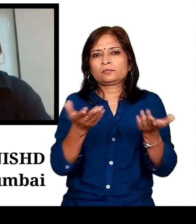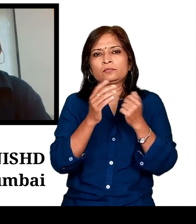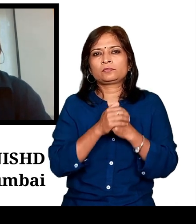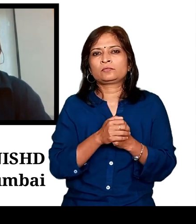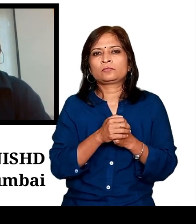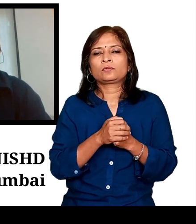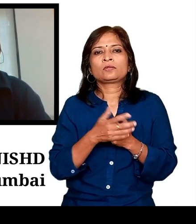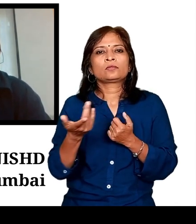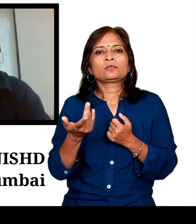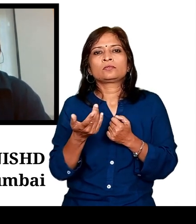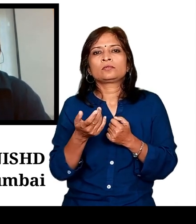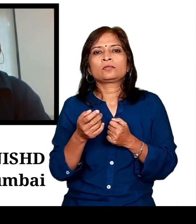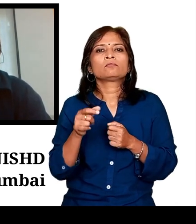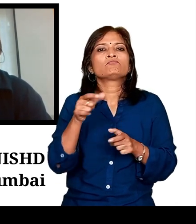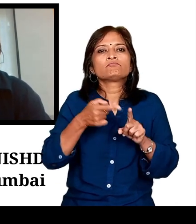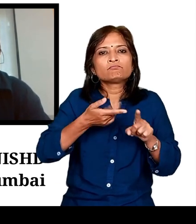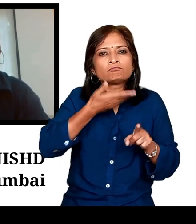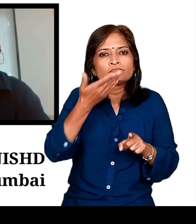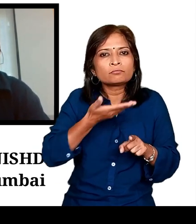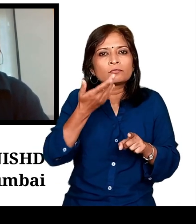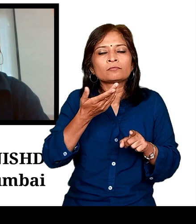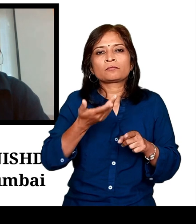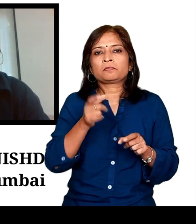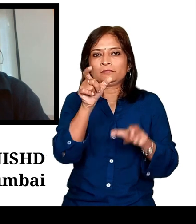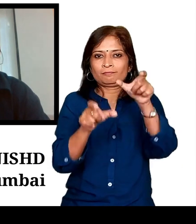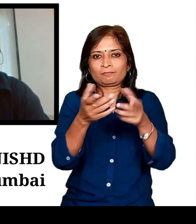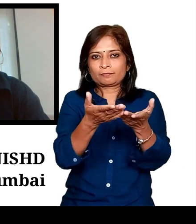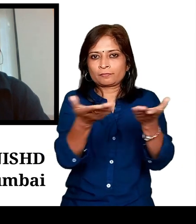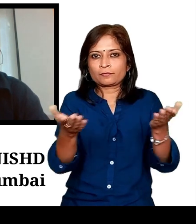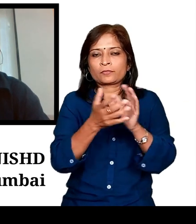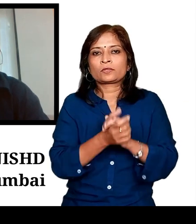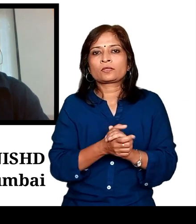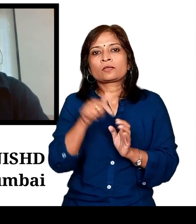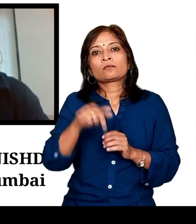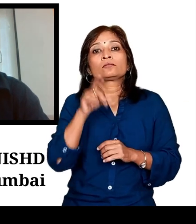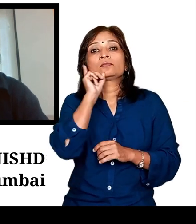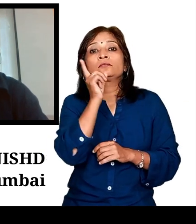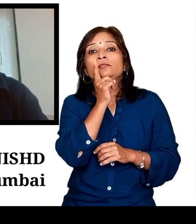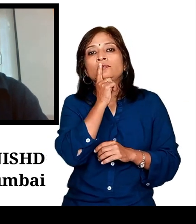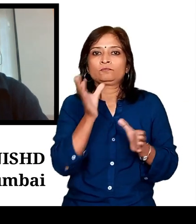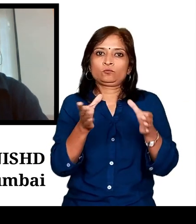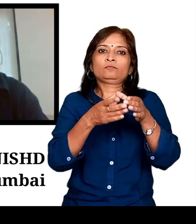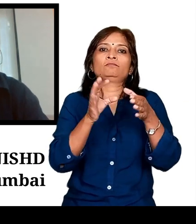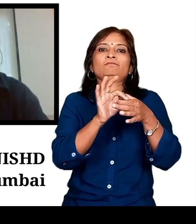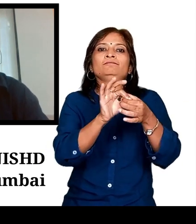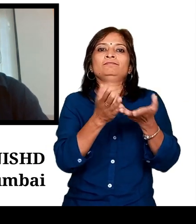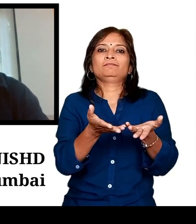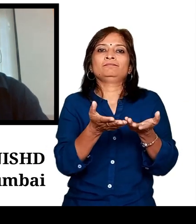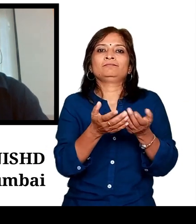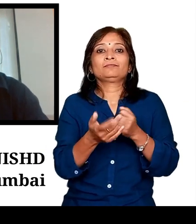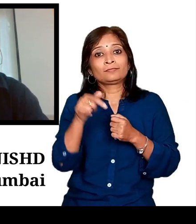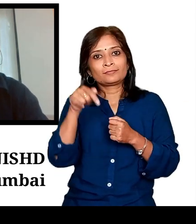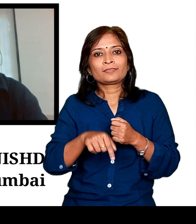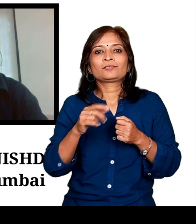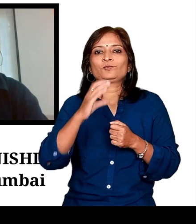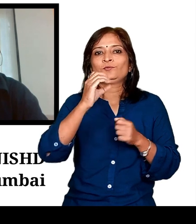है कि उसे जो जो ट्रेनिंग जो देते हैं तो वो खासकर डेफ कम्युनिटी डेफ ही होते हैं. हाँ, मतलब टीचर विल